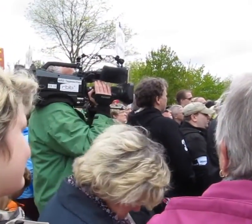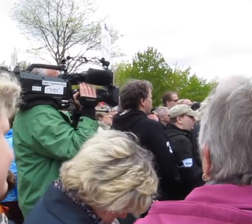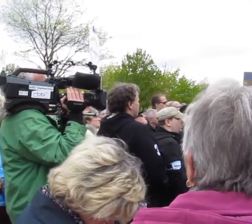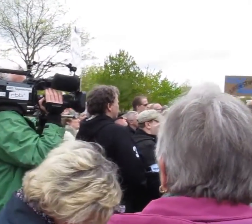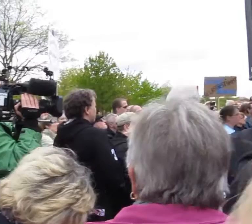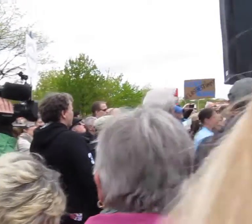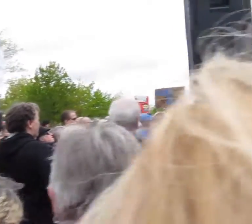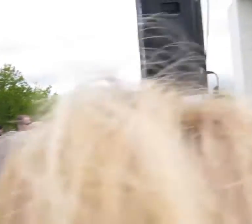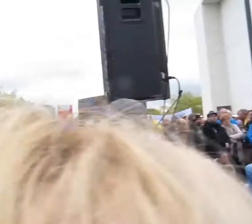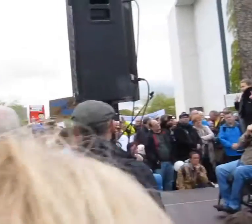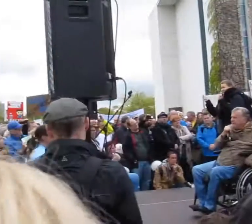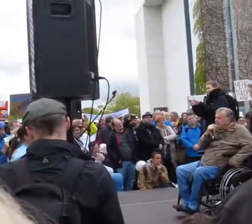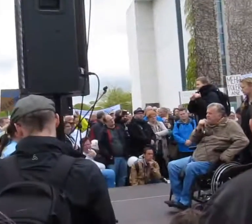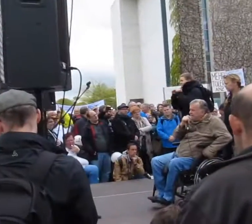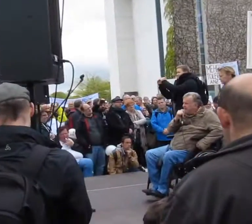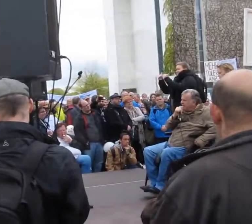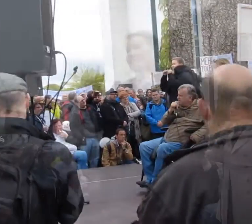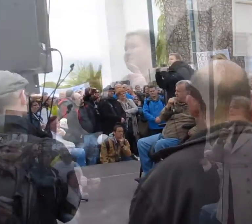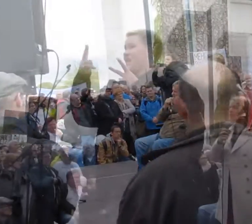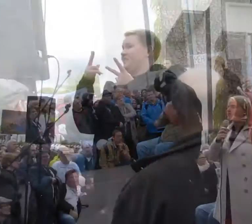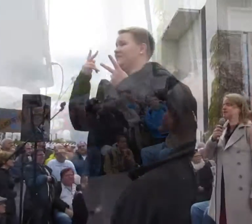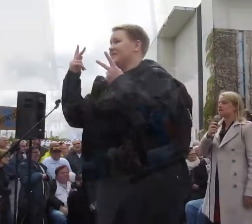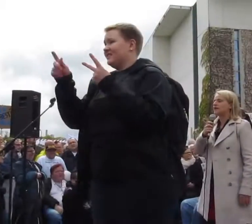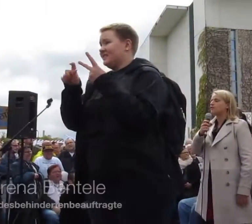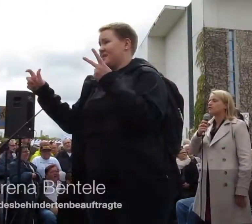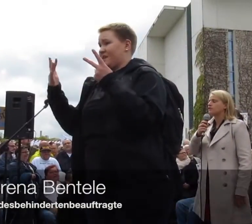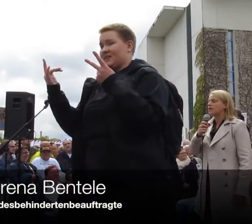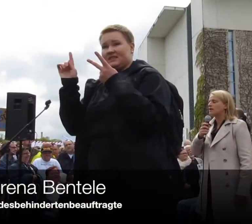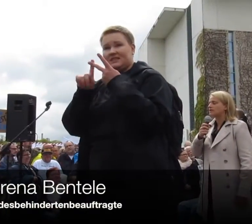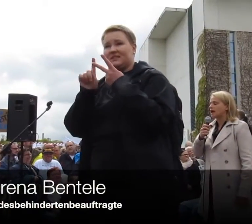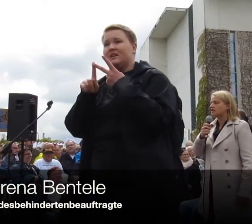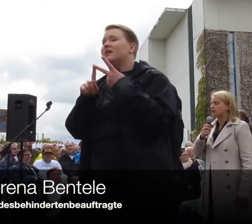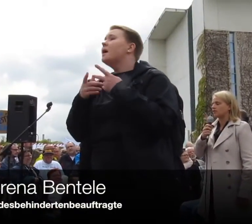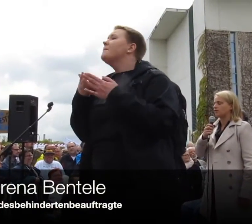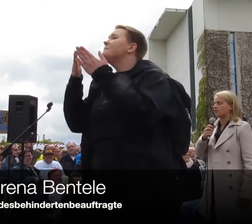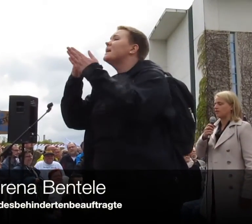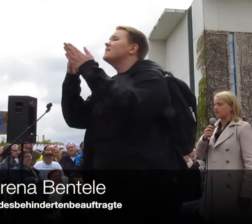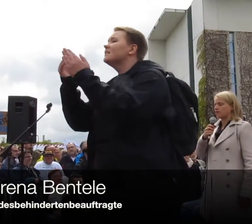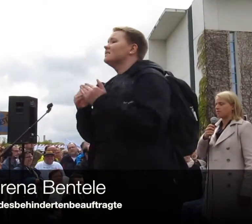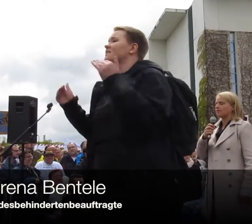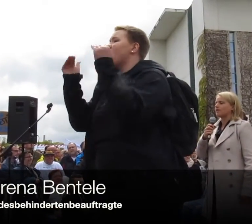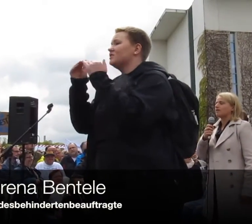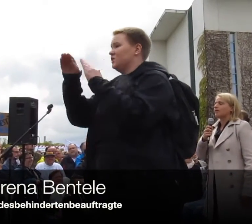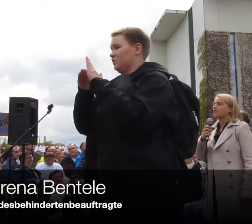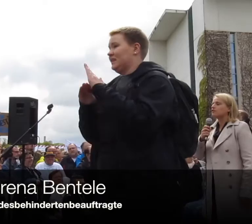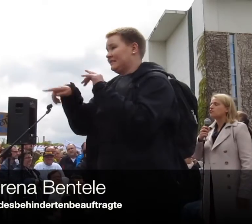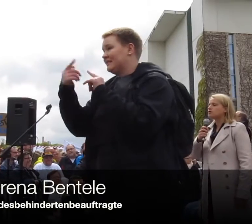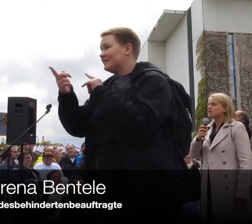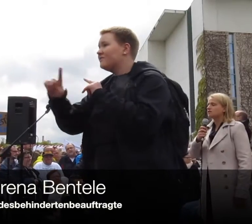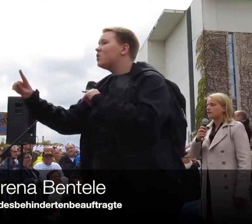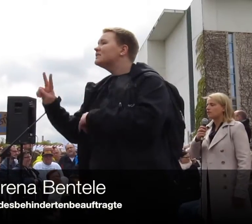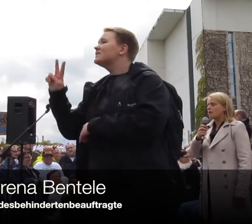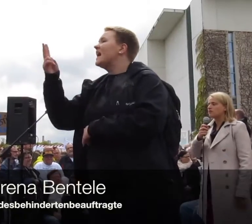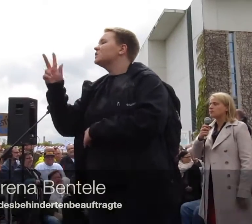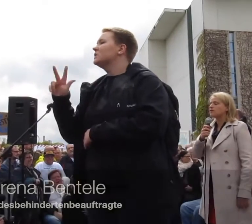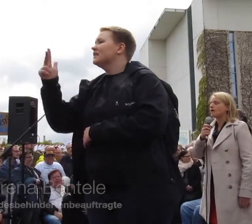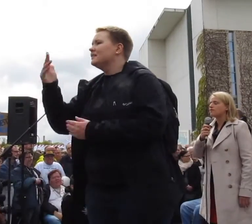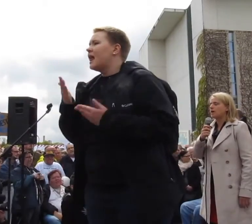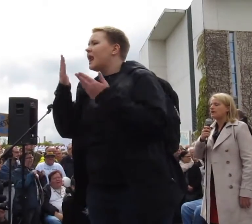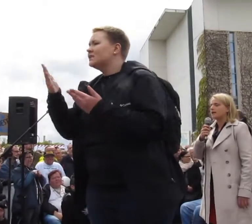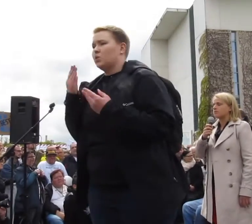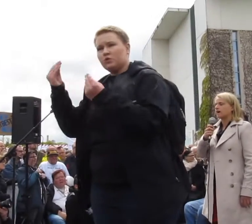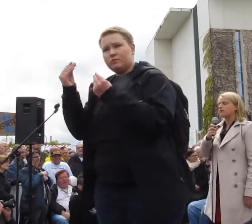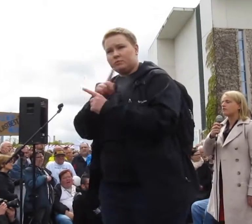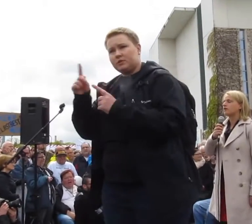Darum geht es uns. Deshalb Teilhabe. Zweite und dritte Lesung des Behindertengleichstellungsgesetzes. Es ist gut, dass wir